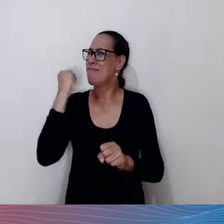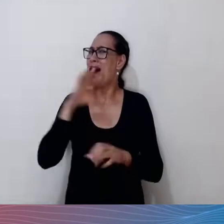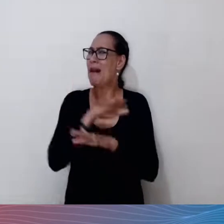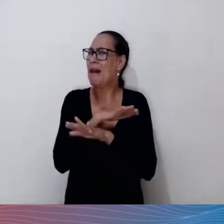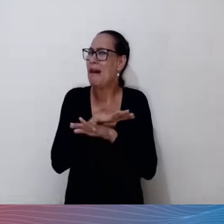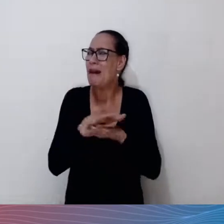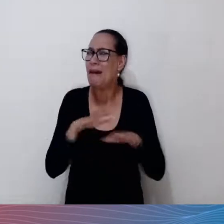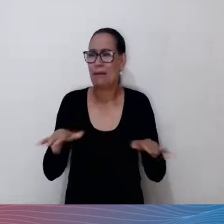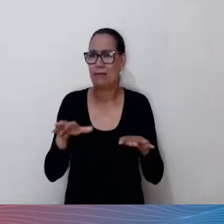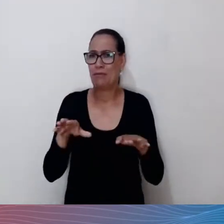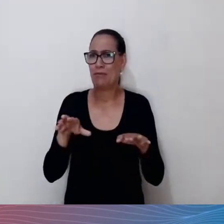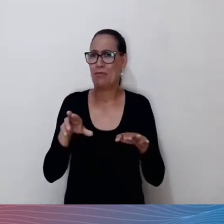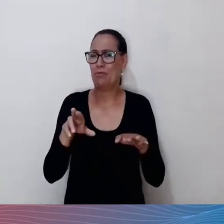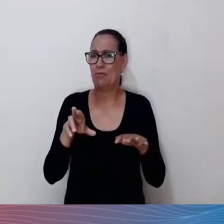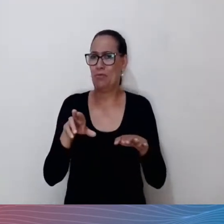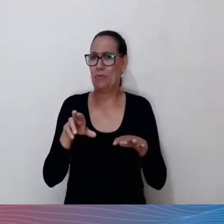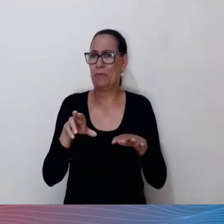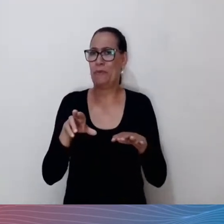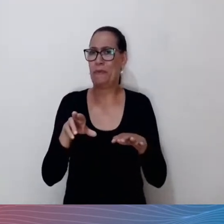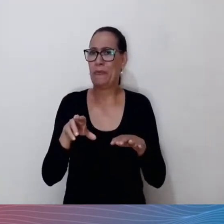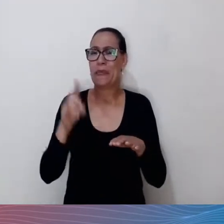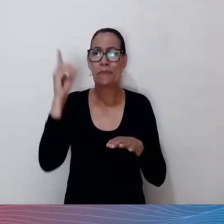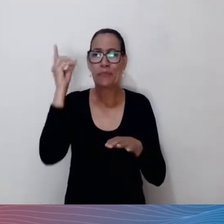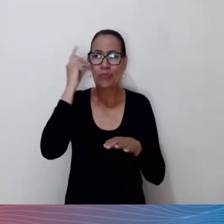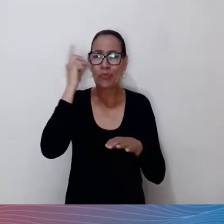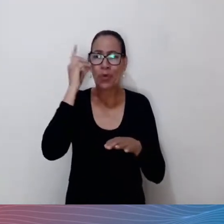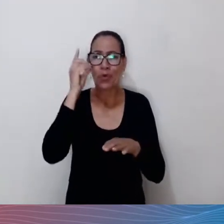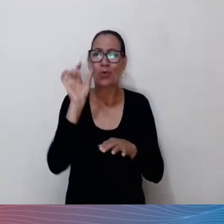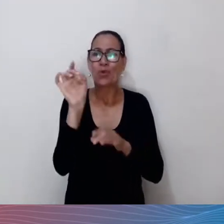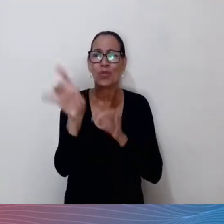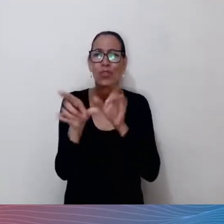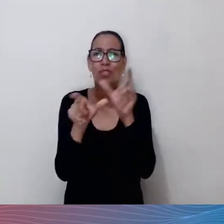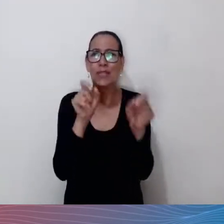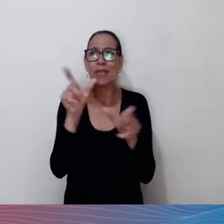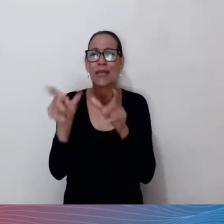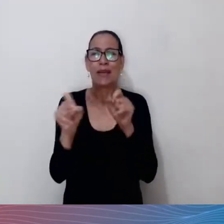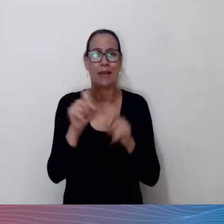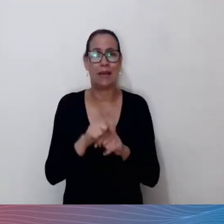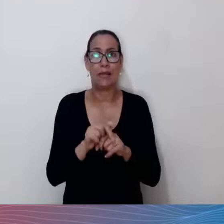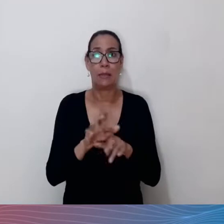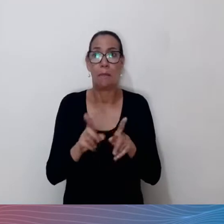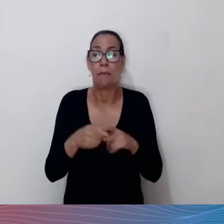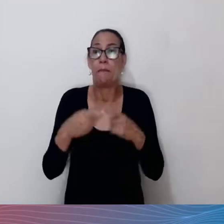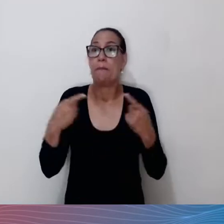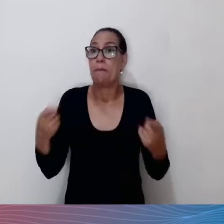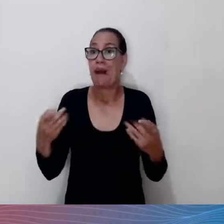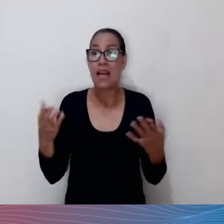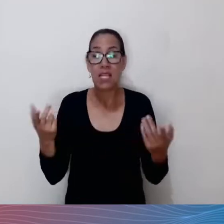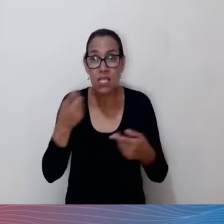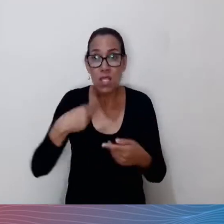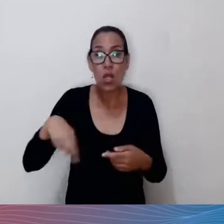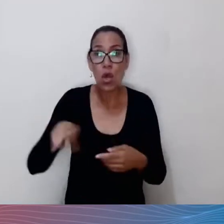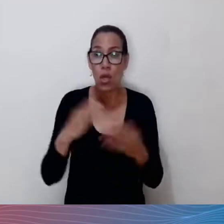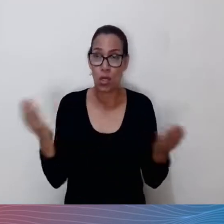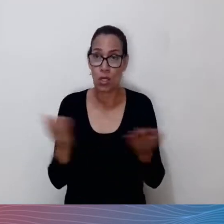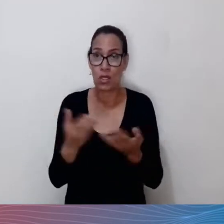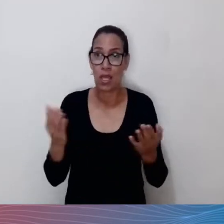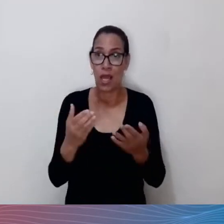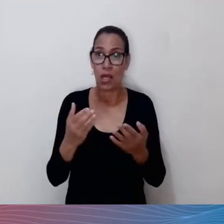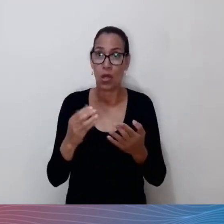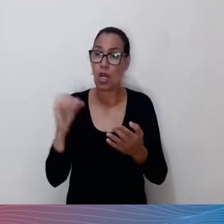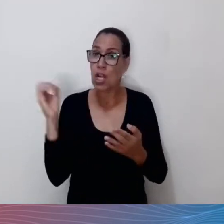restaurando. Vamos fazer com que todos sejam membros úteis no corpo de